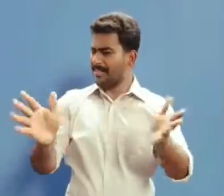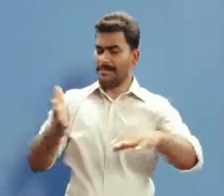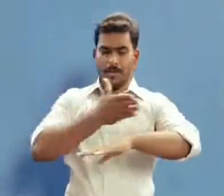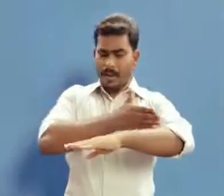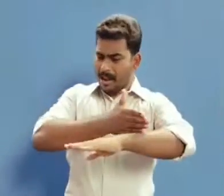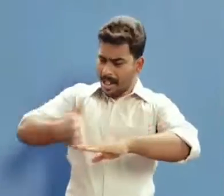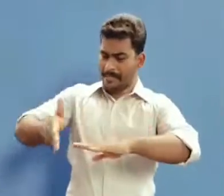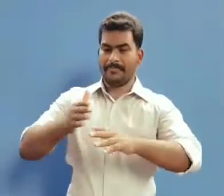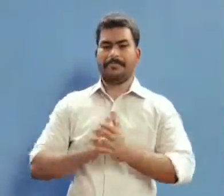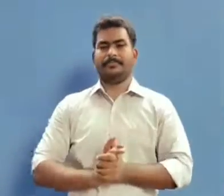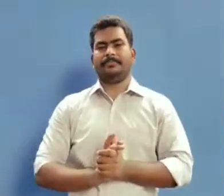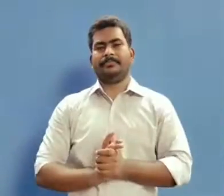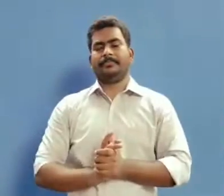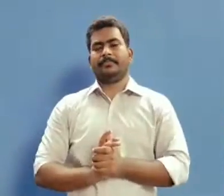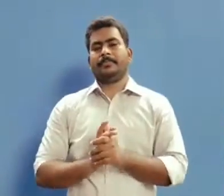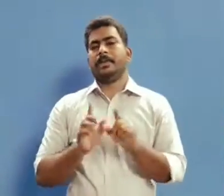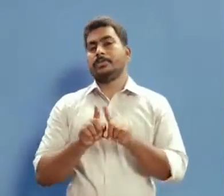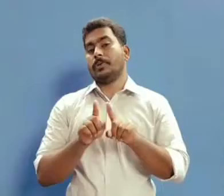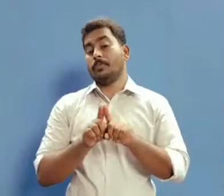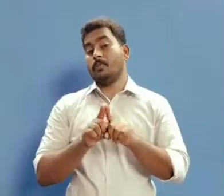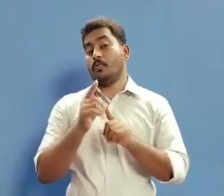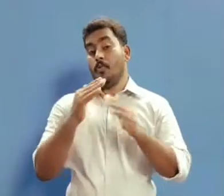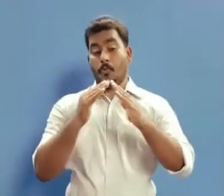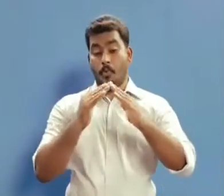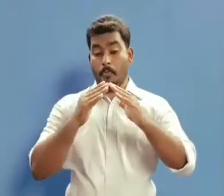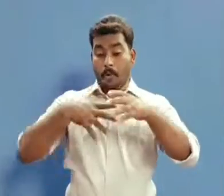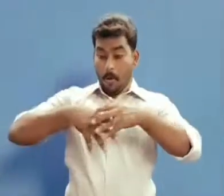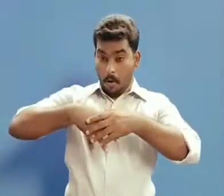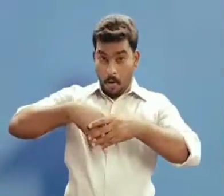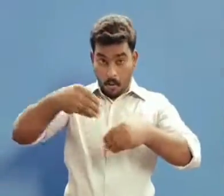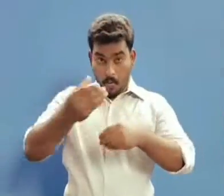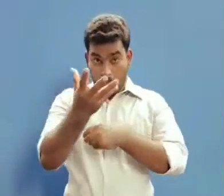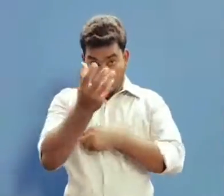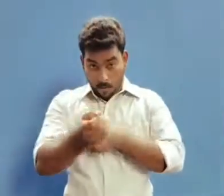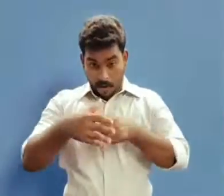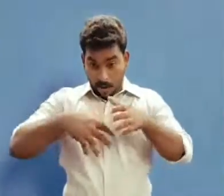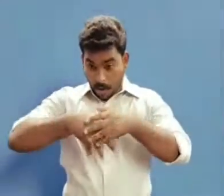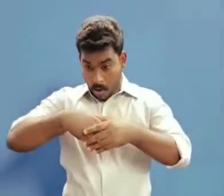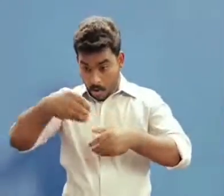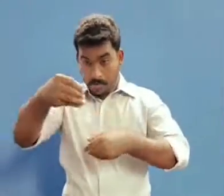പുറത്തിറങ്ങുമ്പോൾ നിർബന്ധമായും മുഖാവരണം ധരിക്കുക,